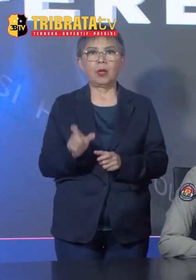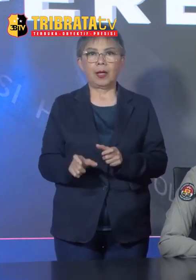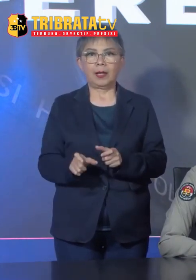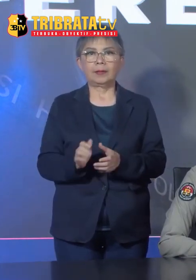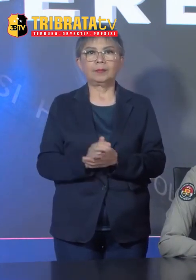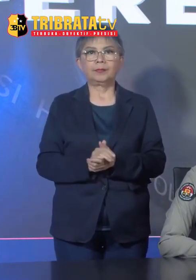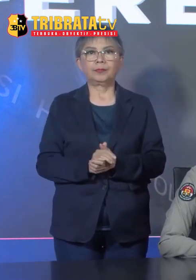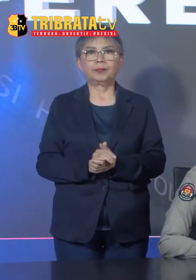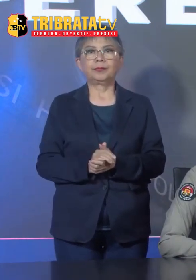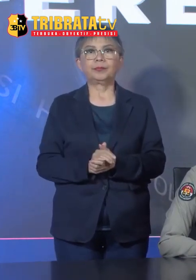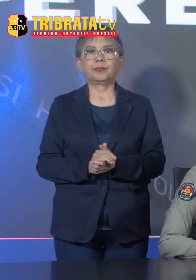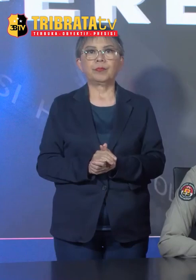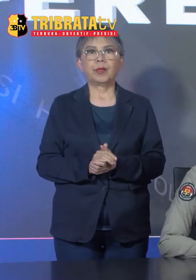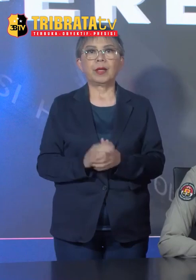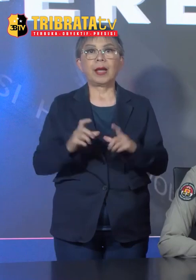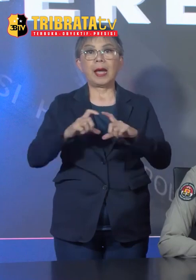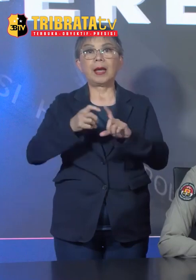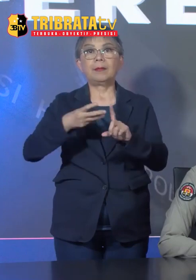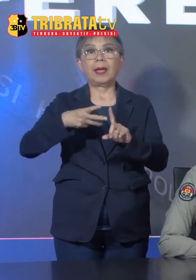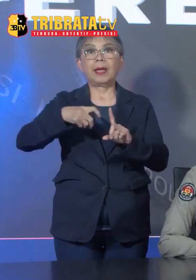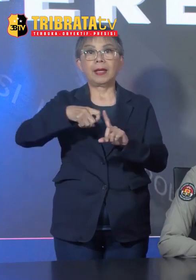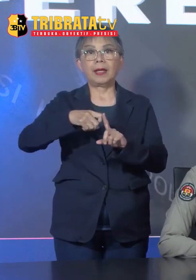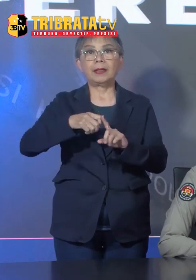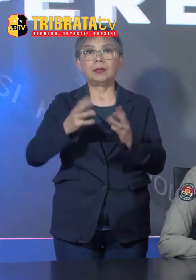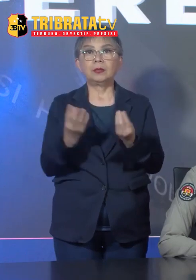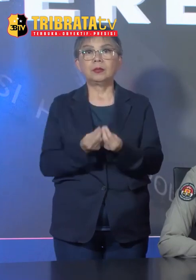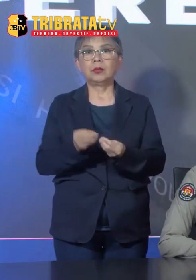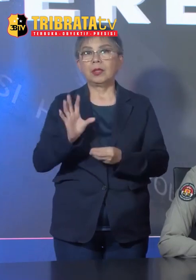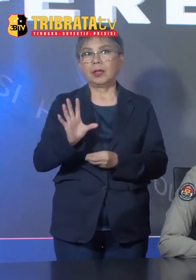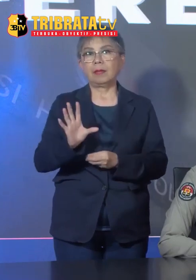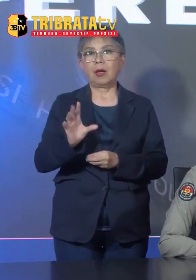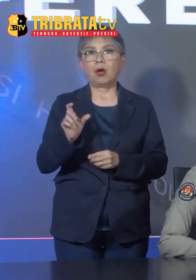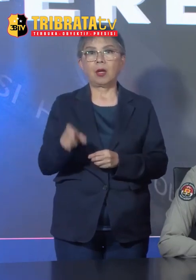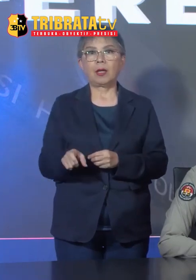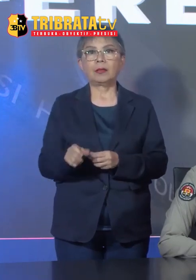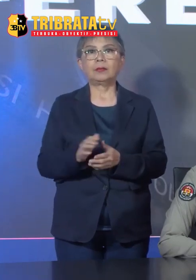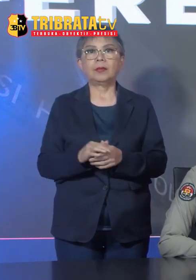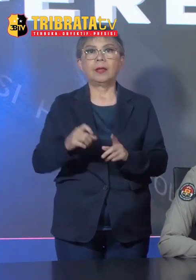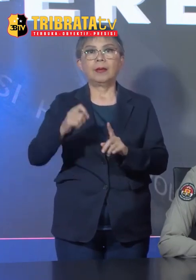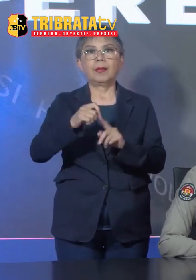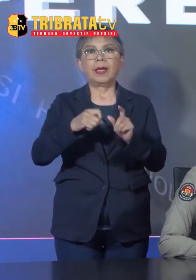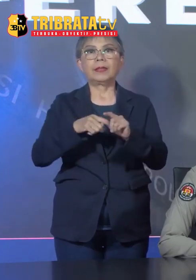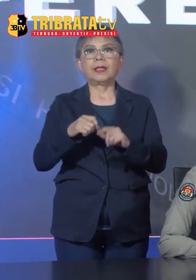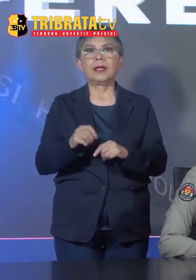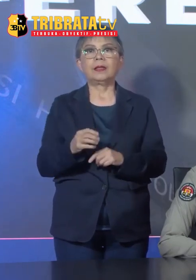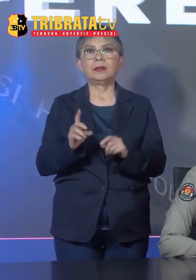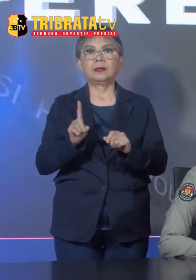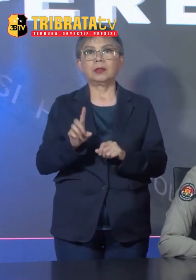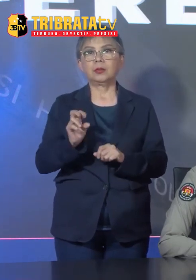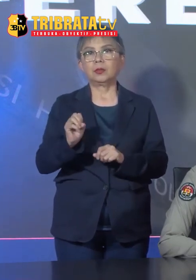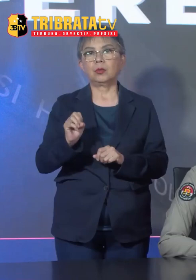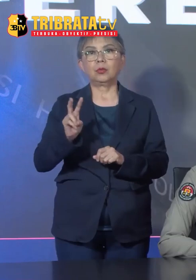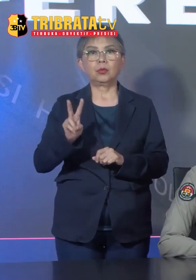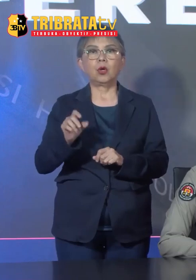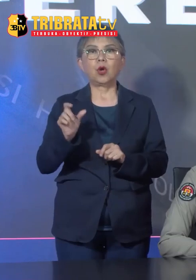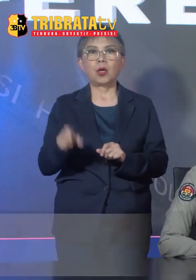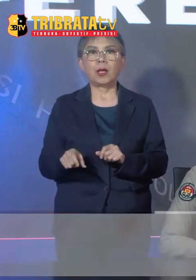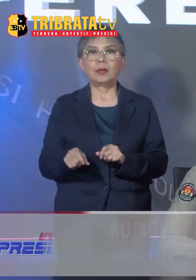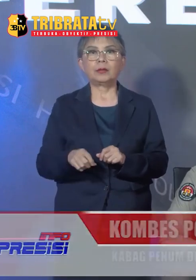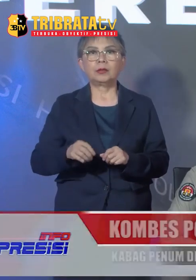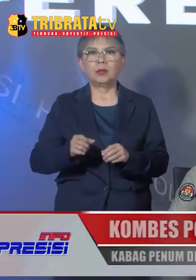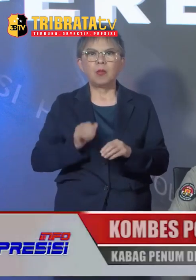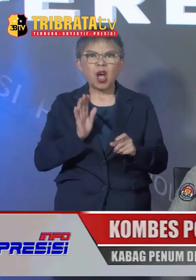orang kemudian ABK sebanyak 5 orang PSK sebanyak 102 orang dan